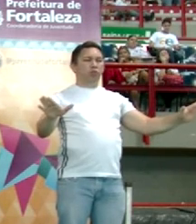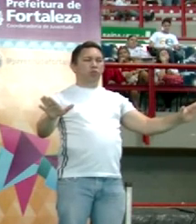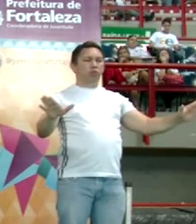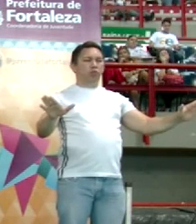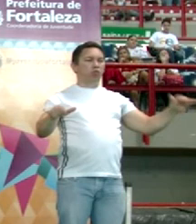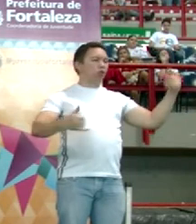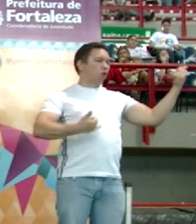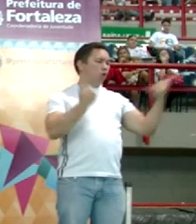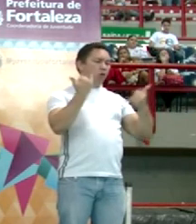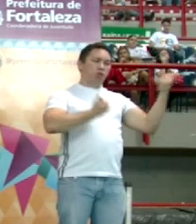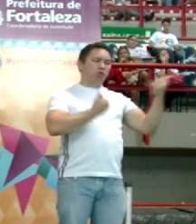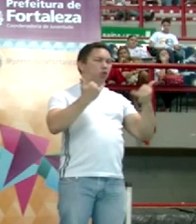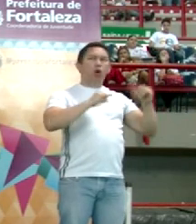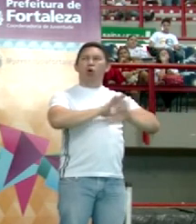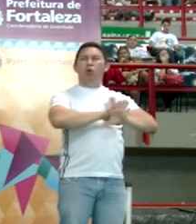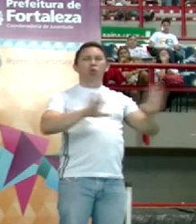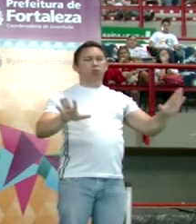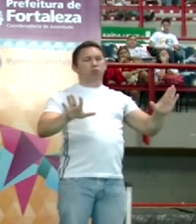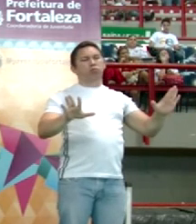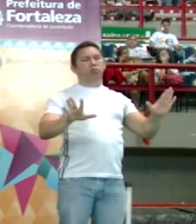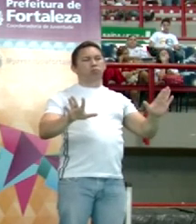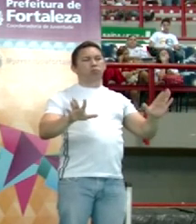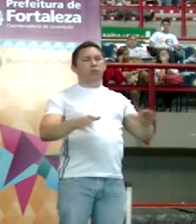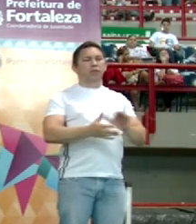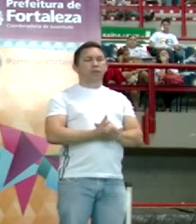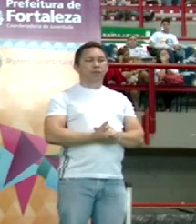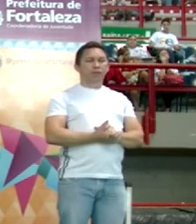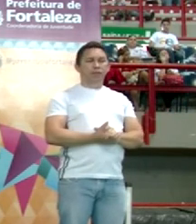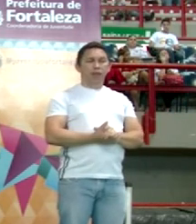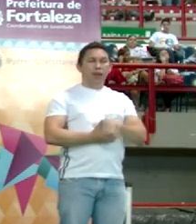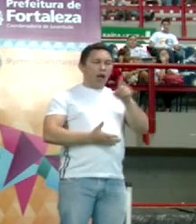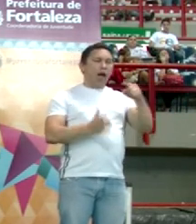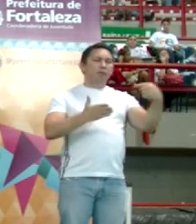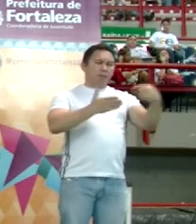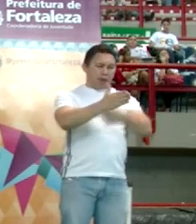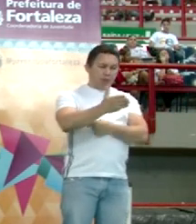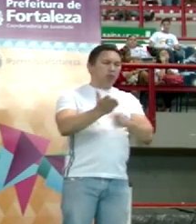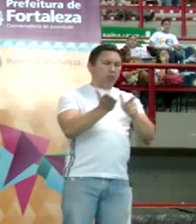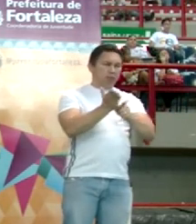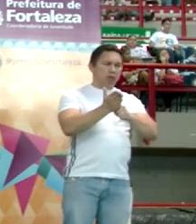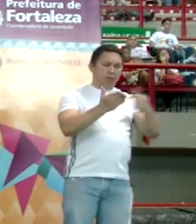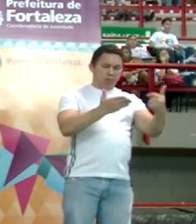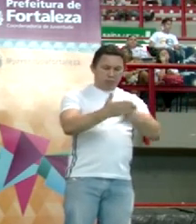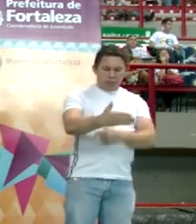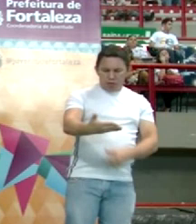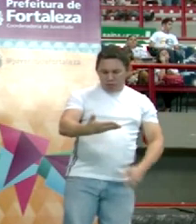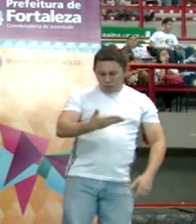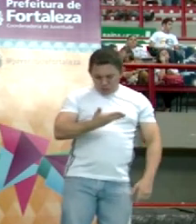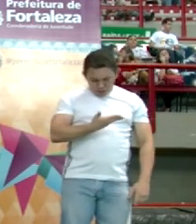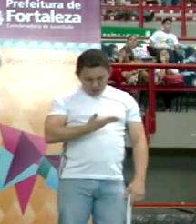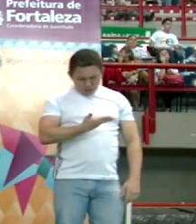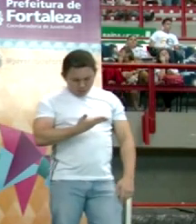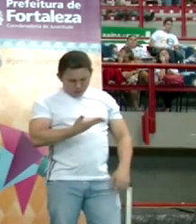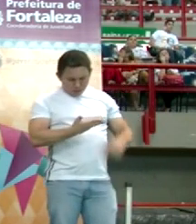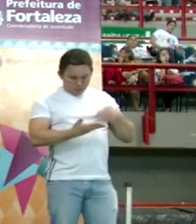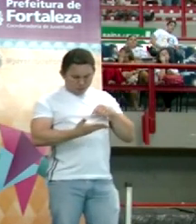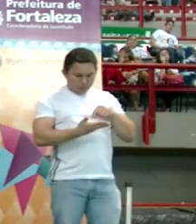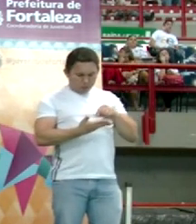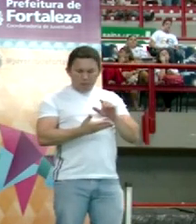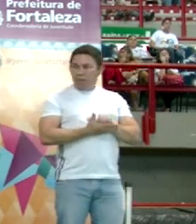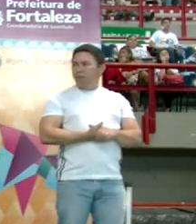focalizando a informação. Aqui está perguntando, vou ler aqui uma mensagem do